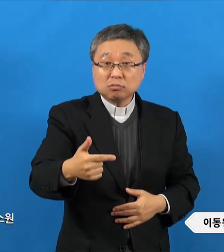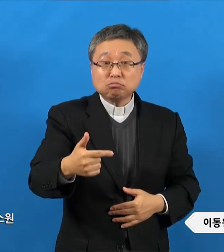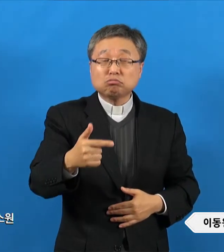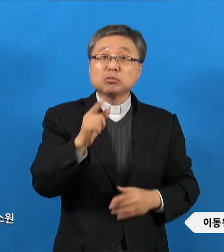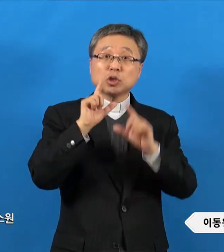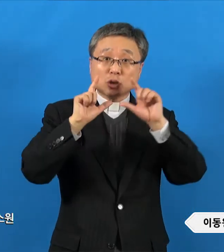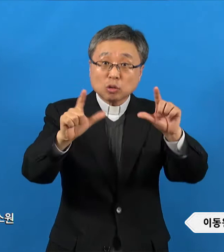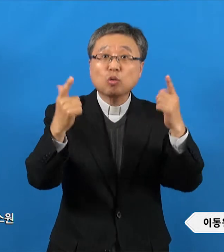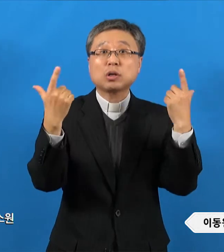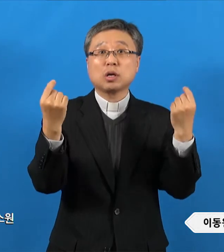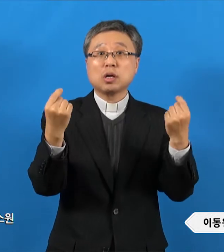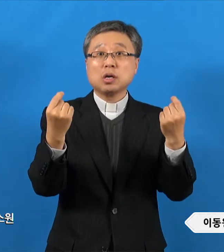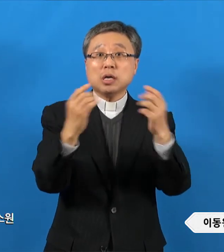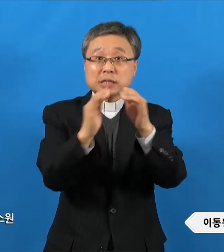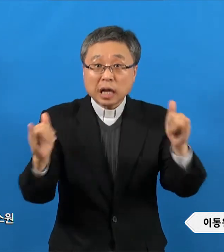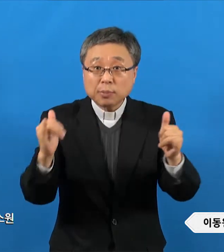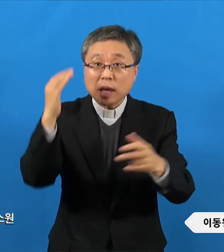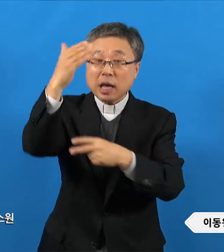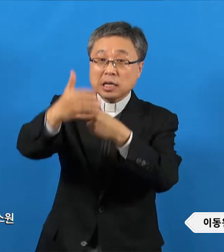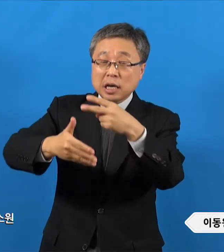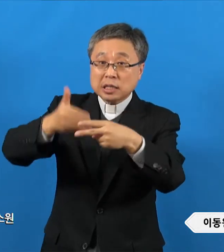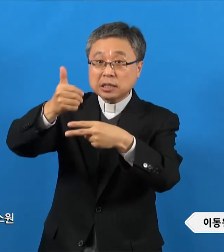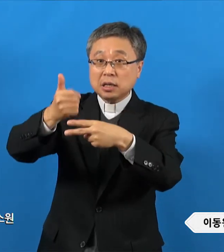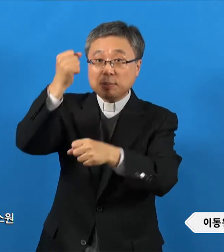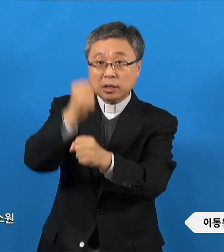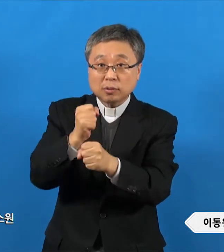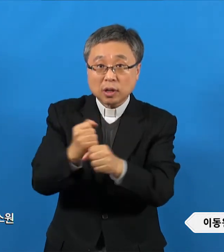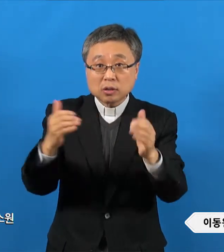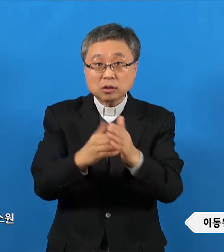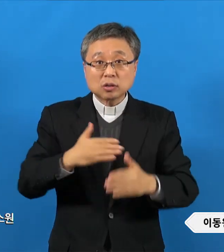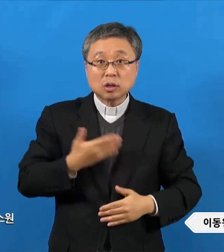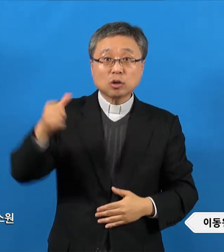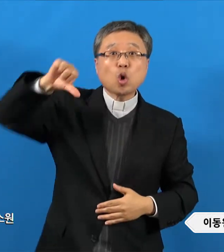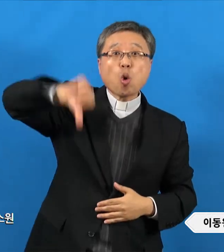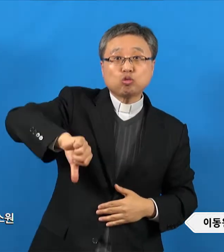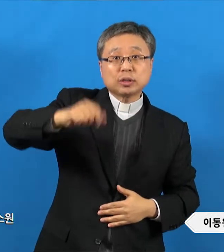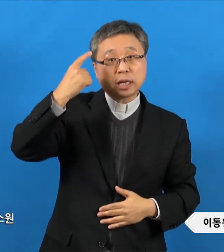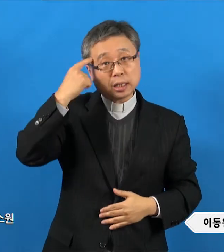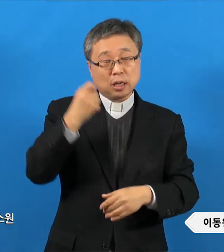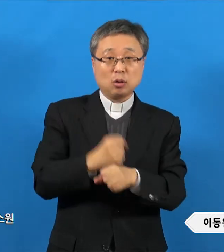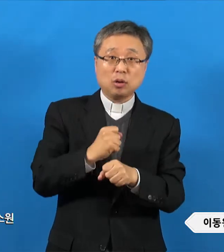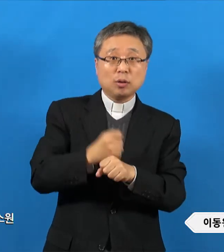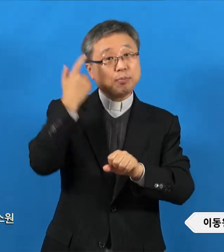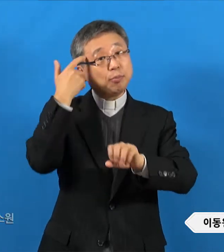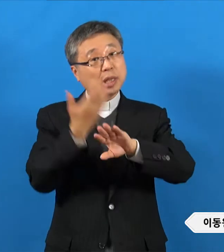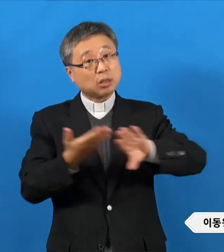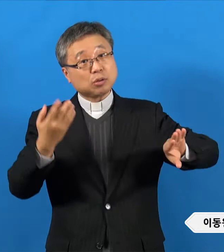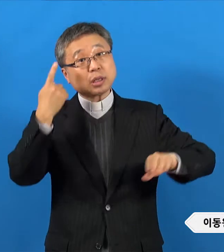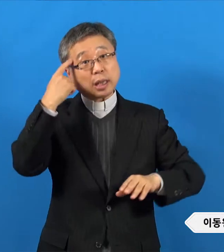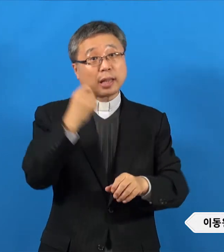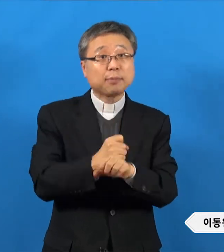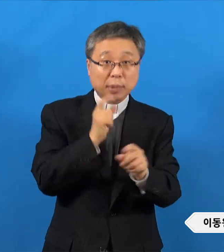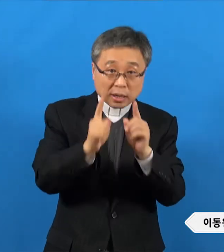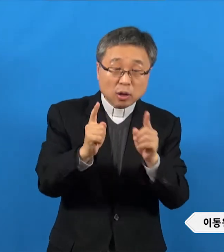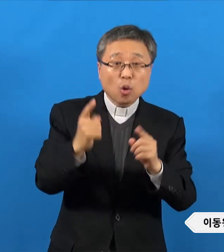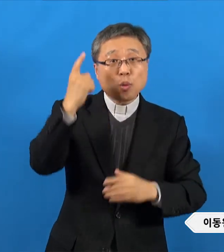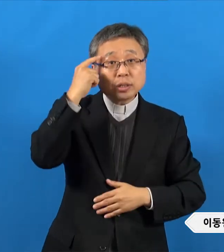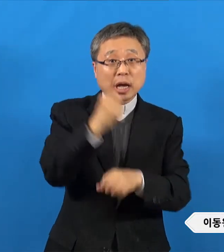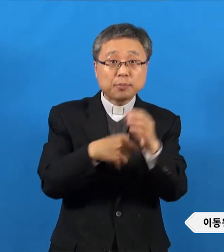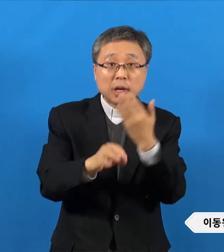거예요. 네, 여러분 잘 들어보세요. 저는 거꾸로 생각해요. 거꾸로 뭐냐면 자, 왜 사람들이 무신론을